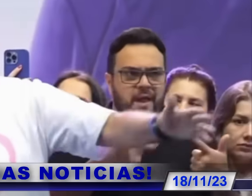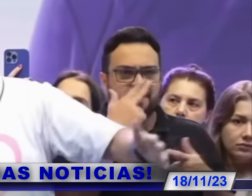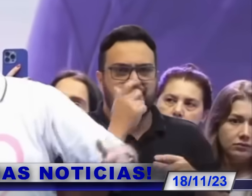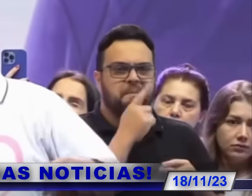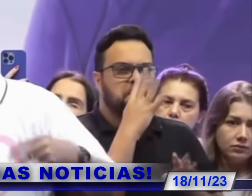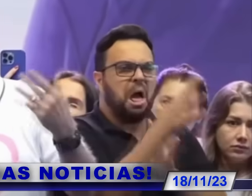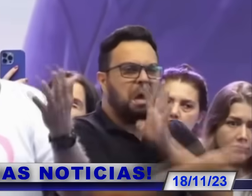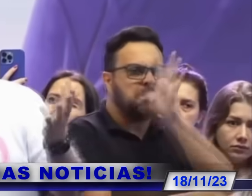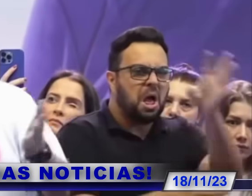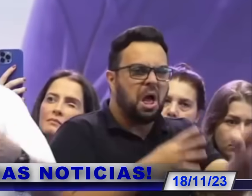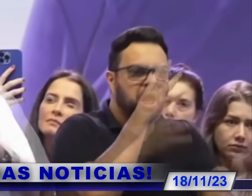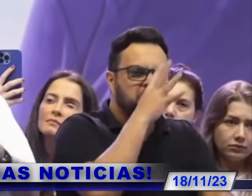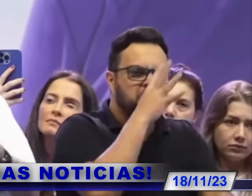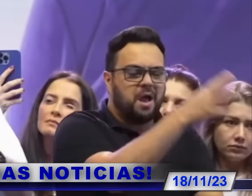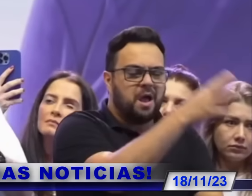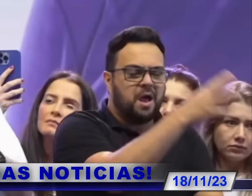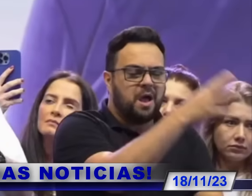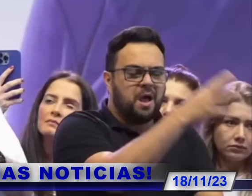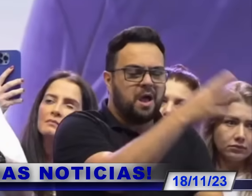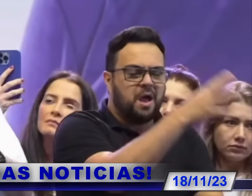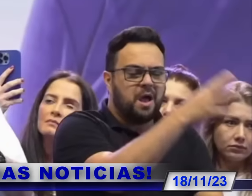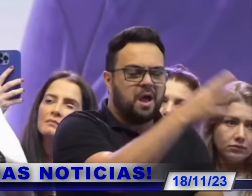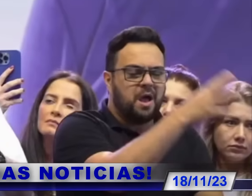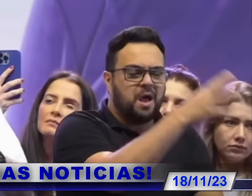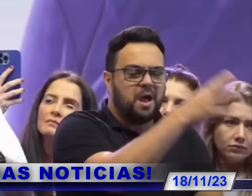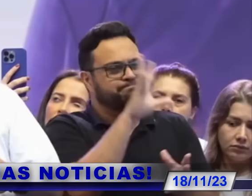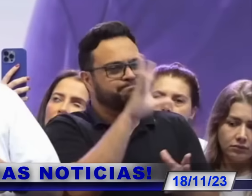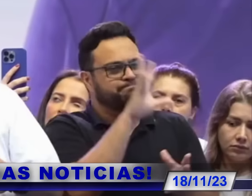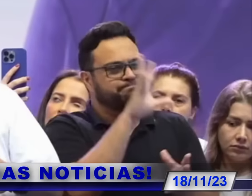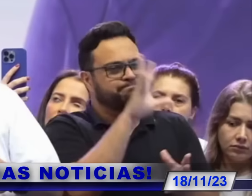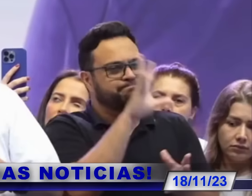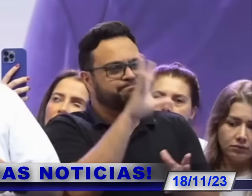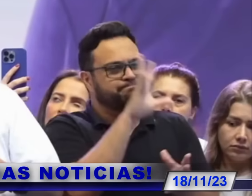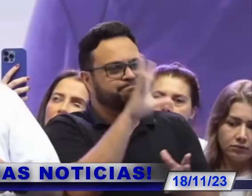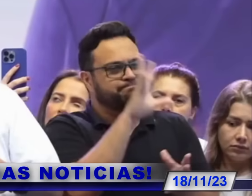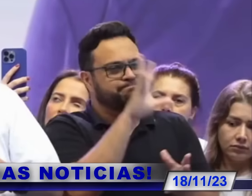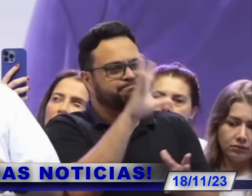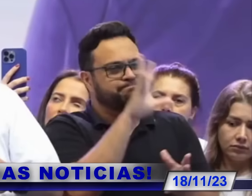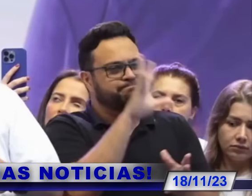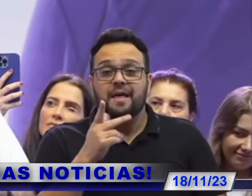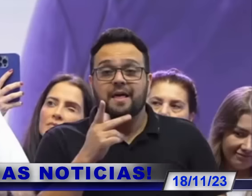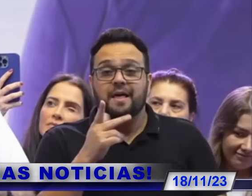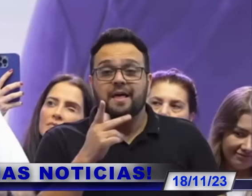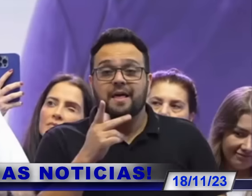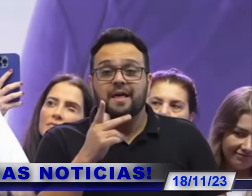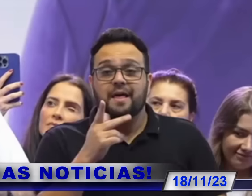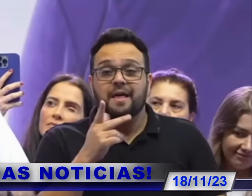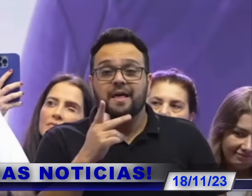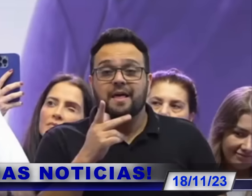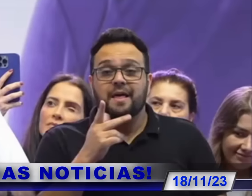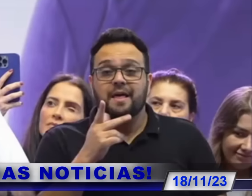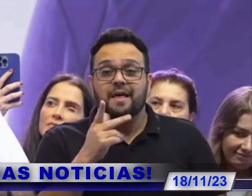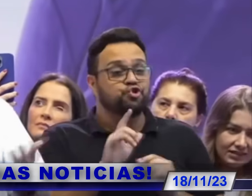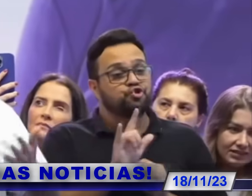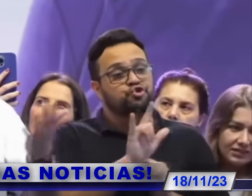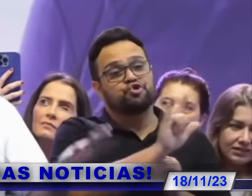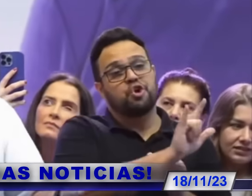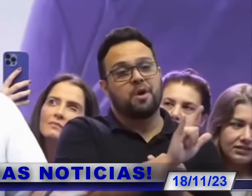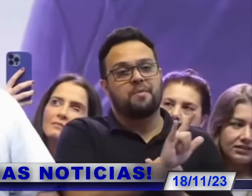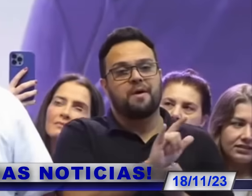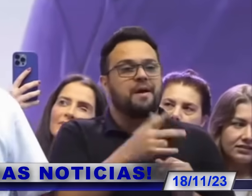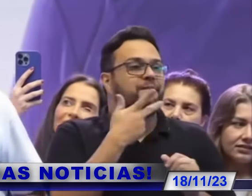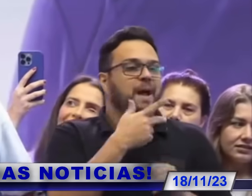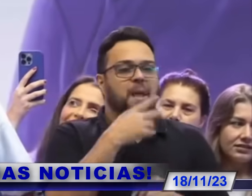um cara aí, em vez de eu falar para jovem, pra aquela pessoa que ele casou há pouco tempo, falar eu te amo, ele